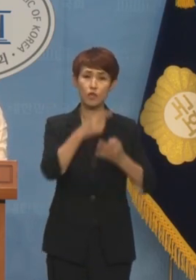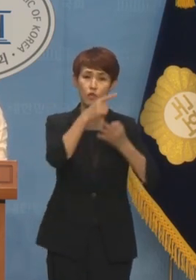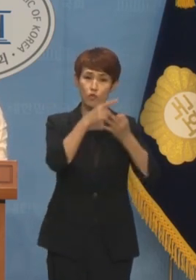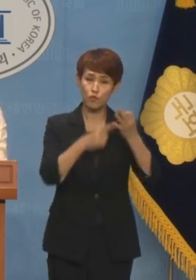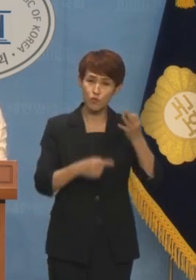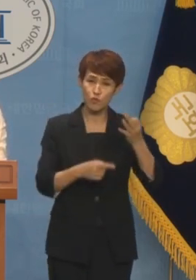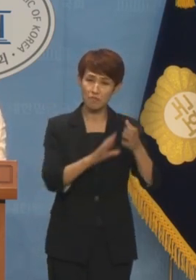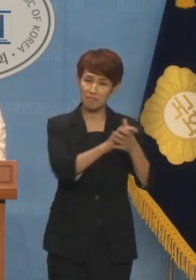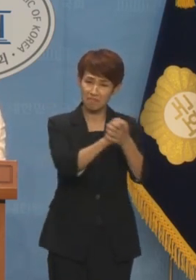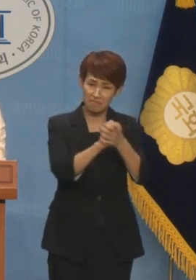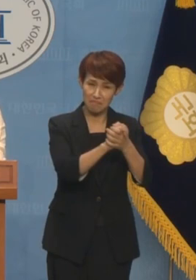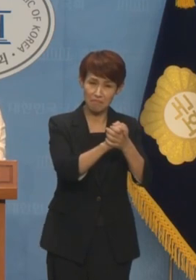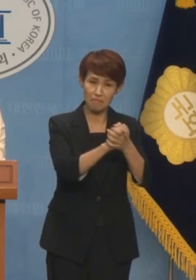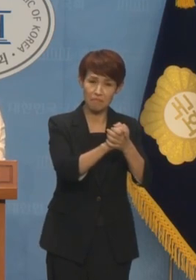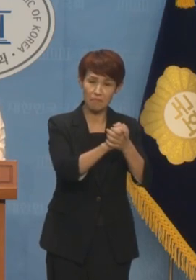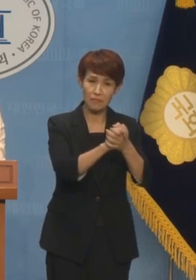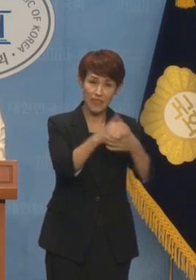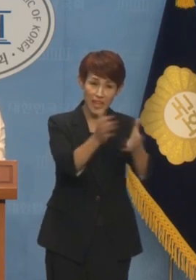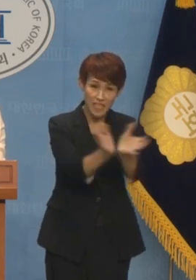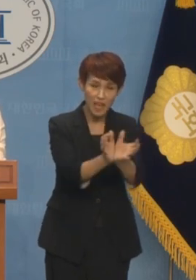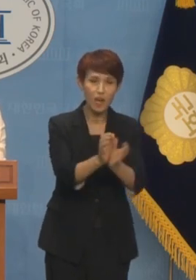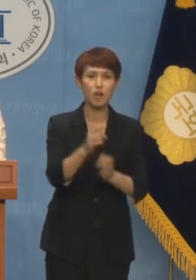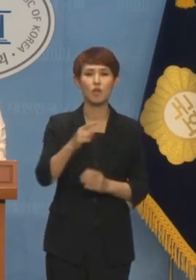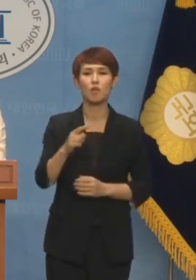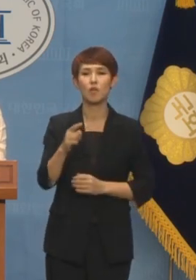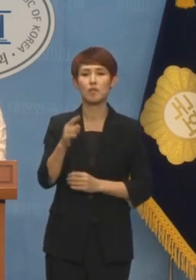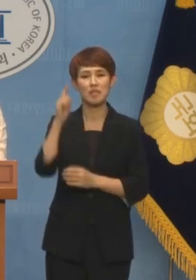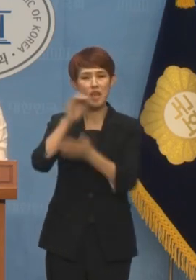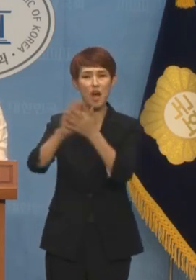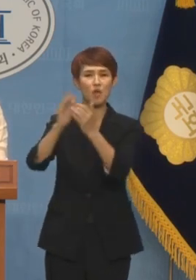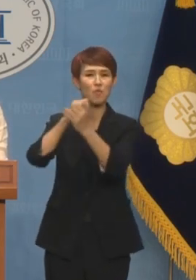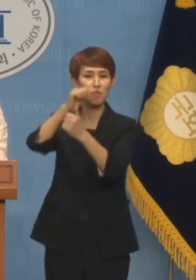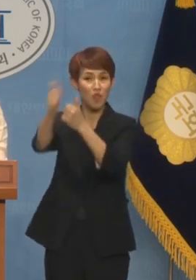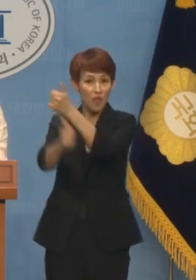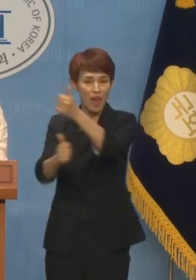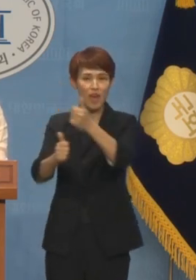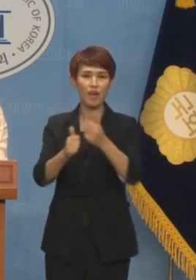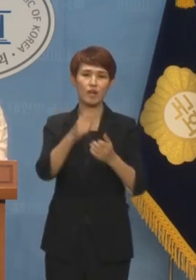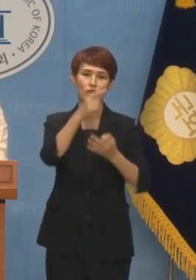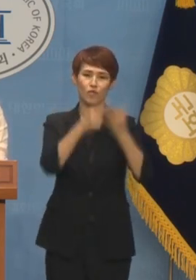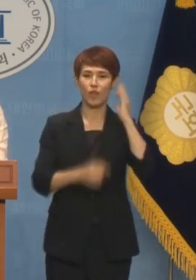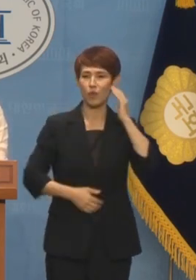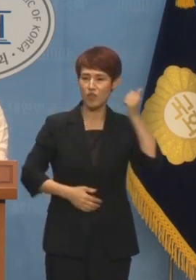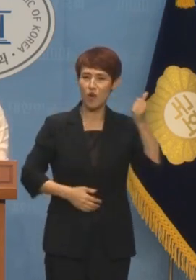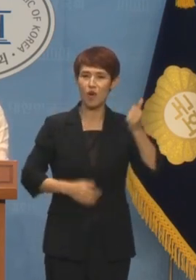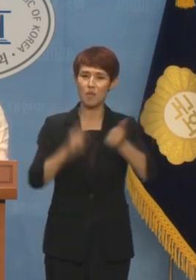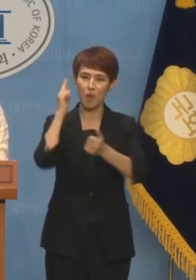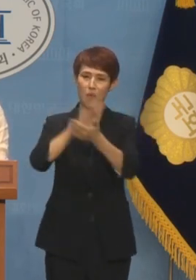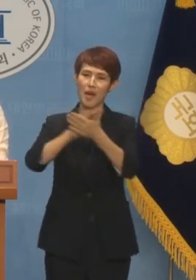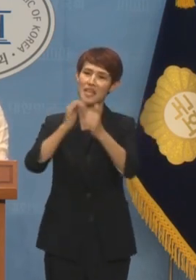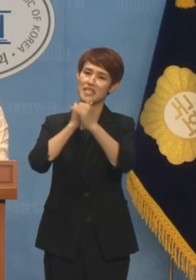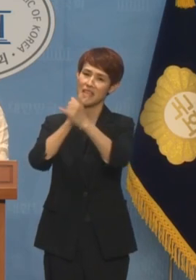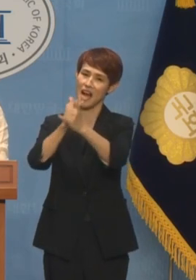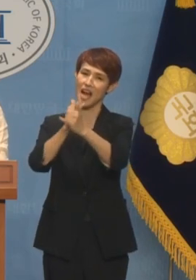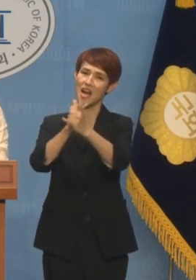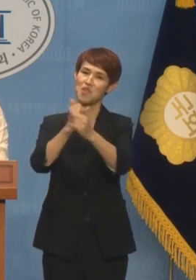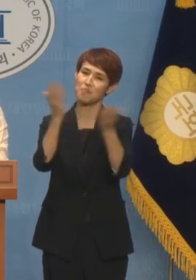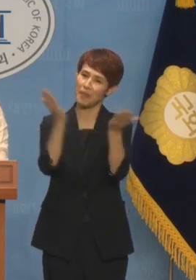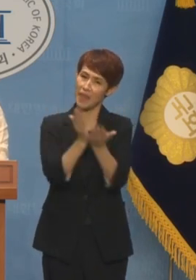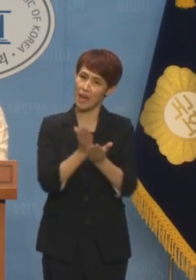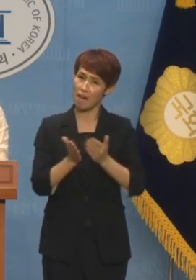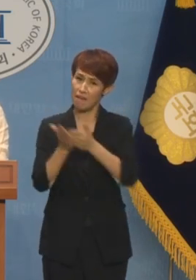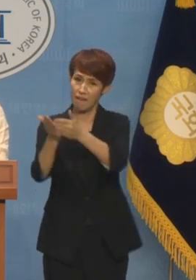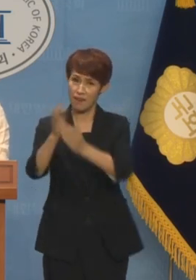동원해서 노벨상 위원회에 윤석열 대통령이야말로 노벨 평화상 적임자라고 주장한 것은